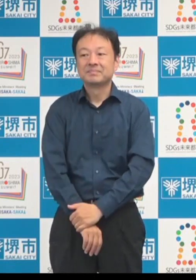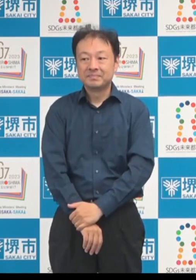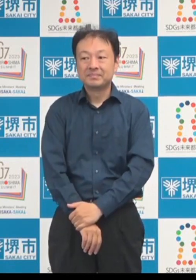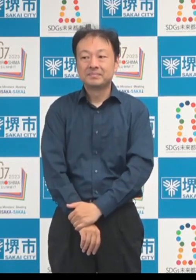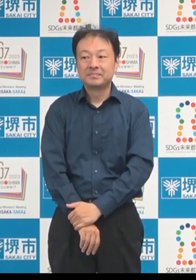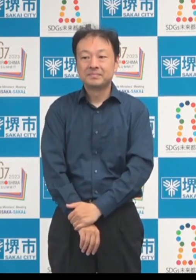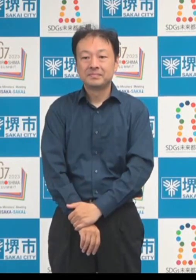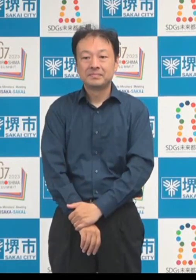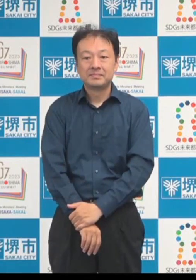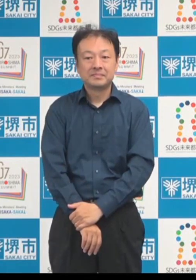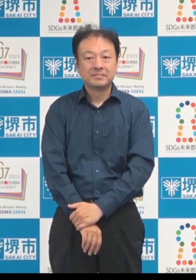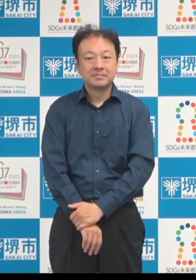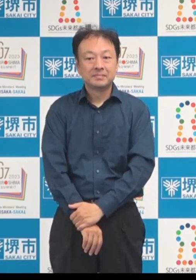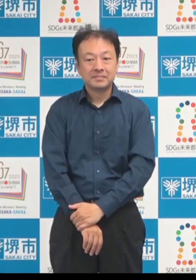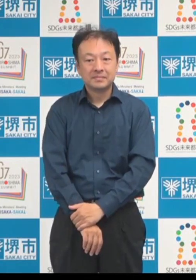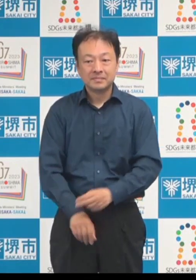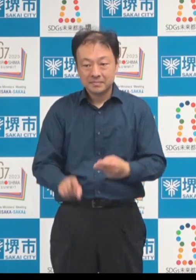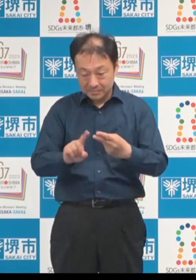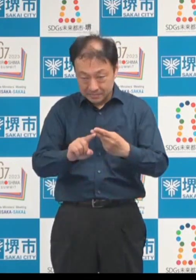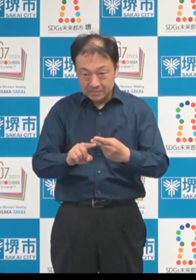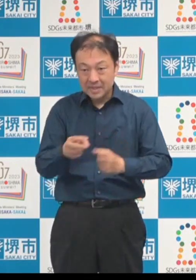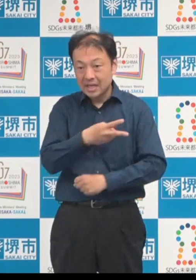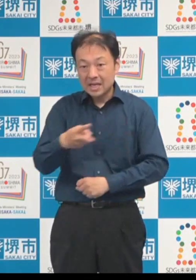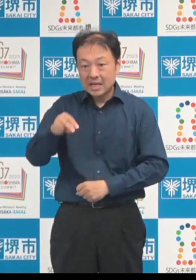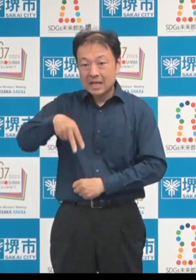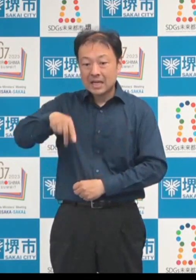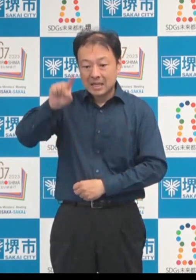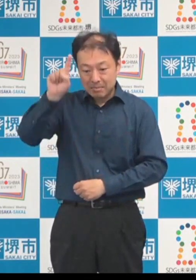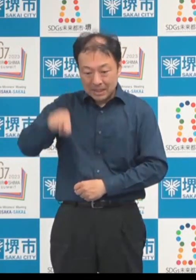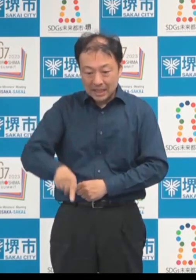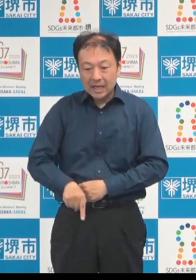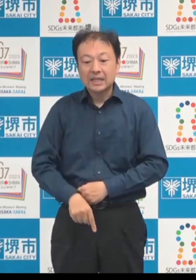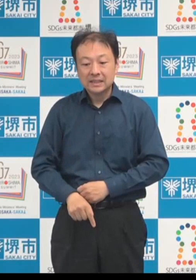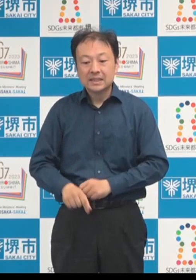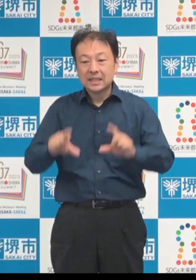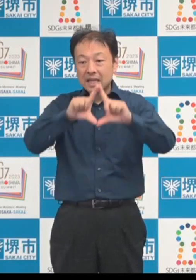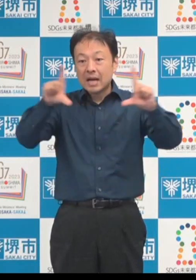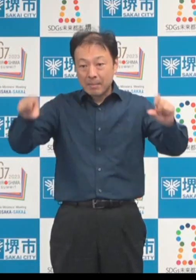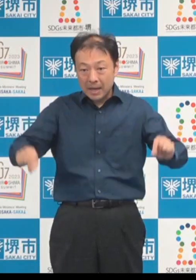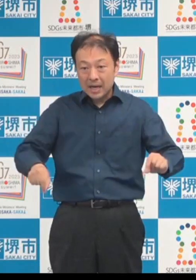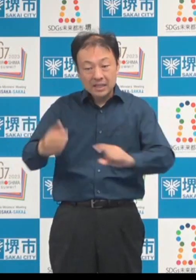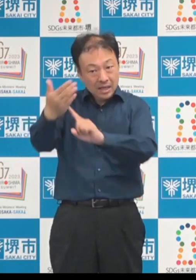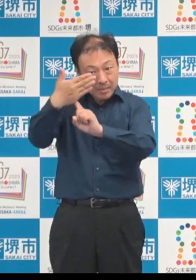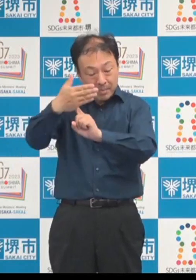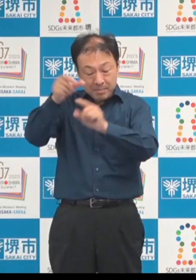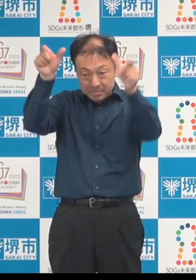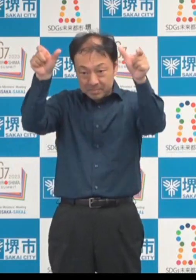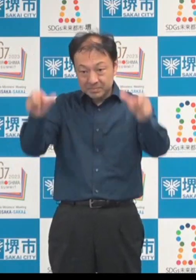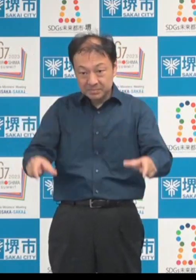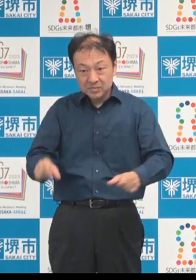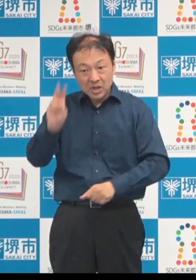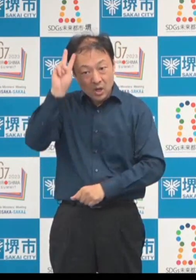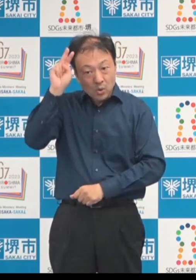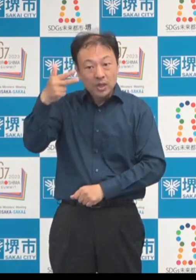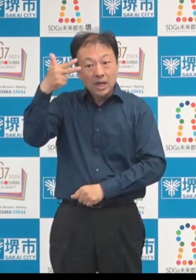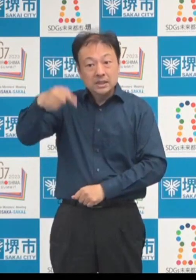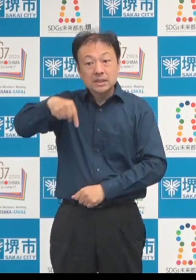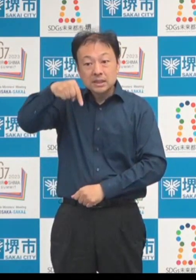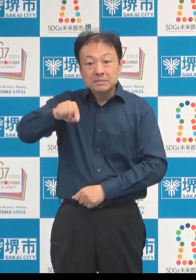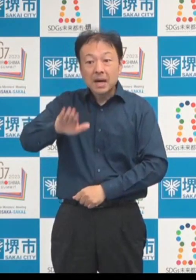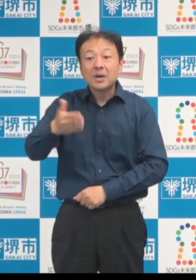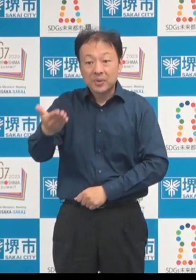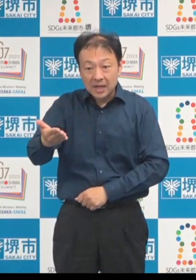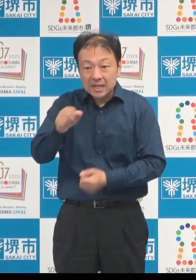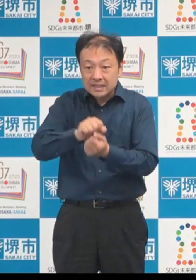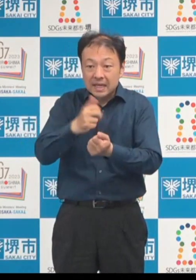ます。バナーなんですけれども、これは大阪市内も同じものを同じ時期に同じように掲げるんでしょうか、それとも堺市